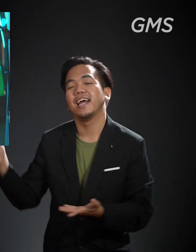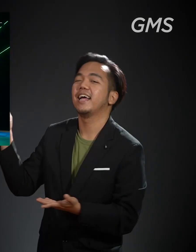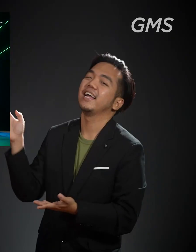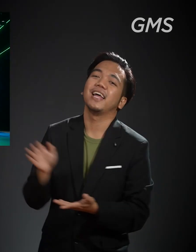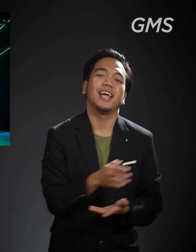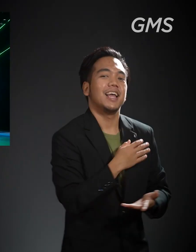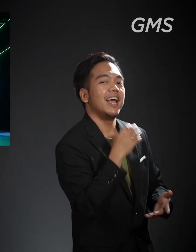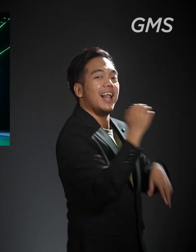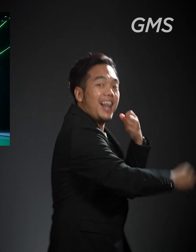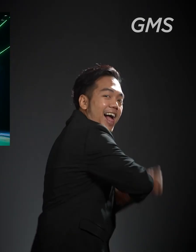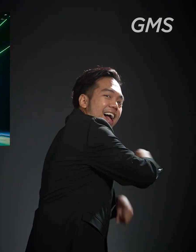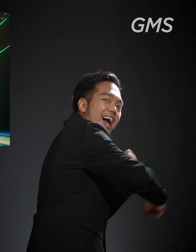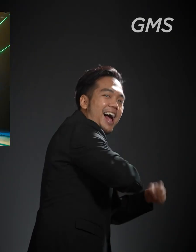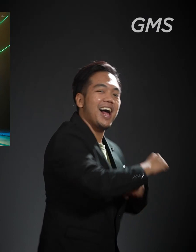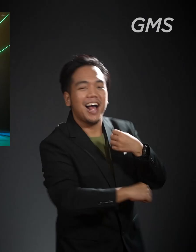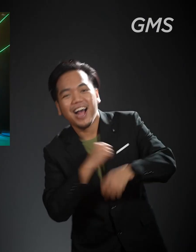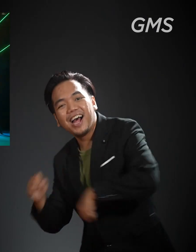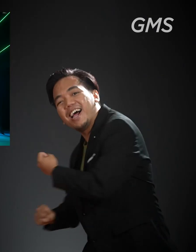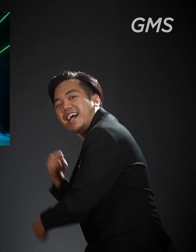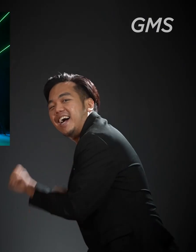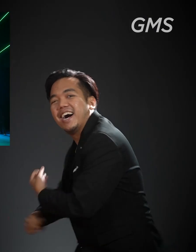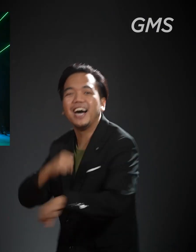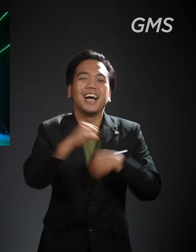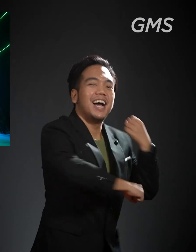Musik memuji Tuhan.